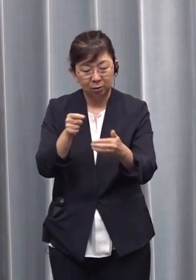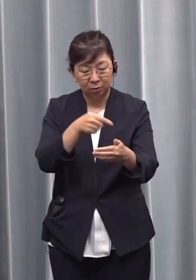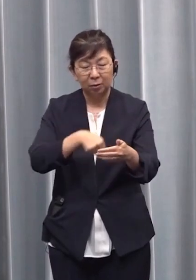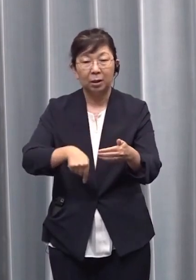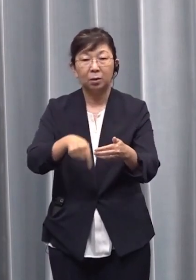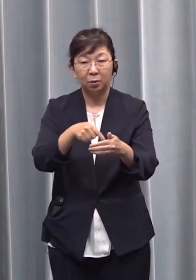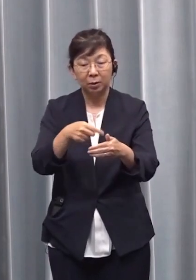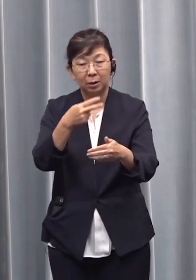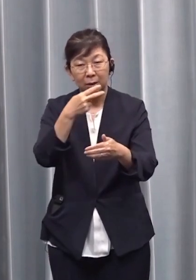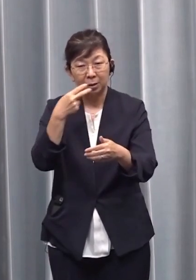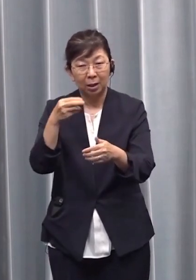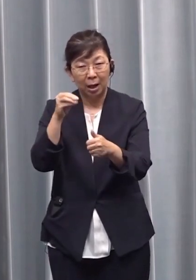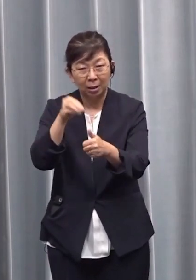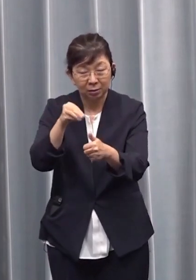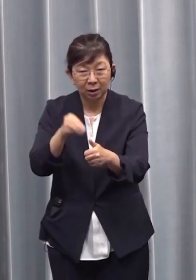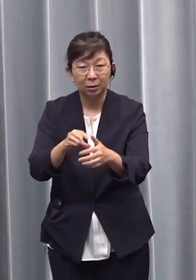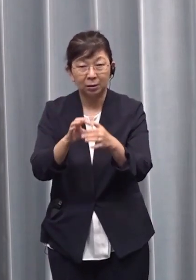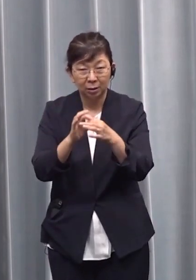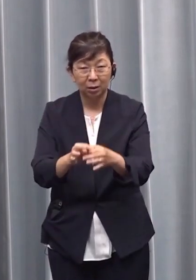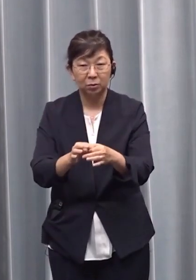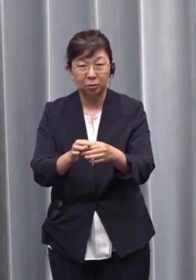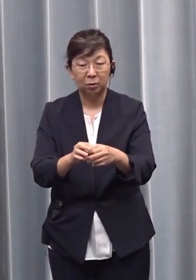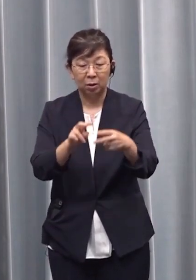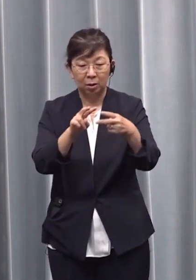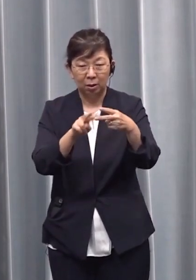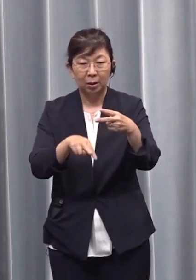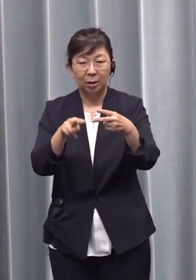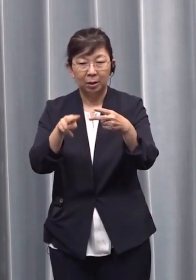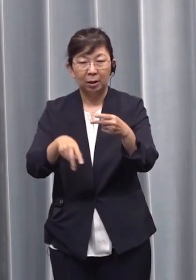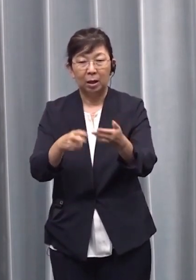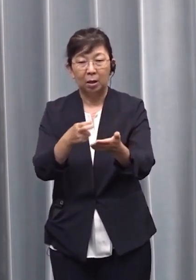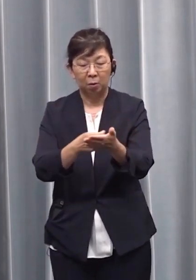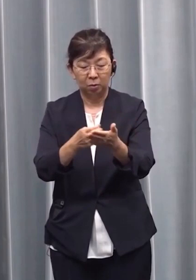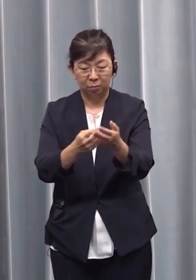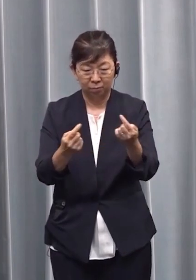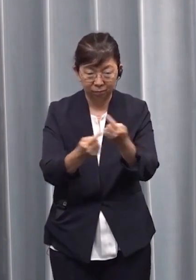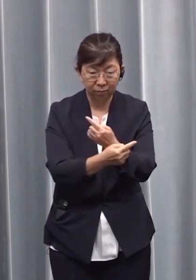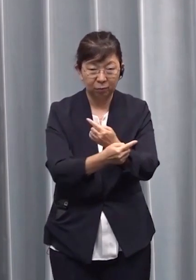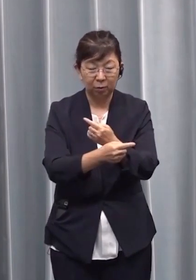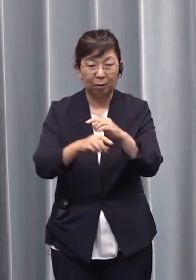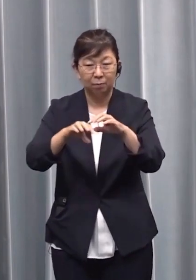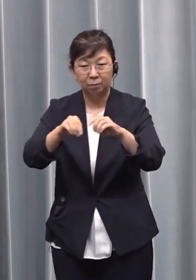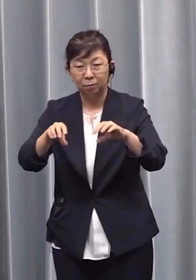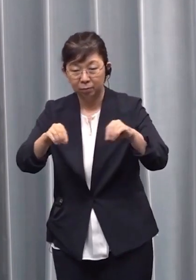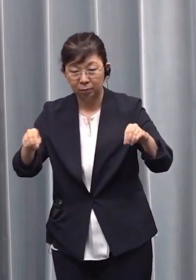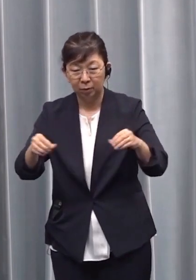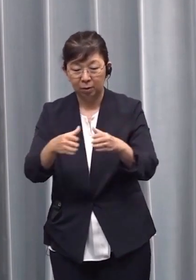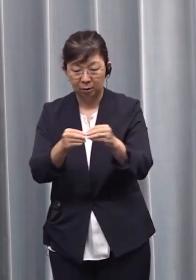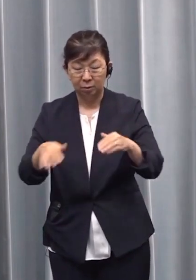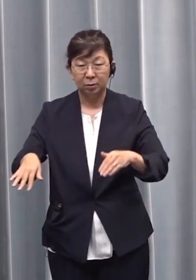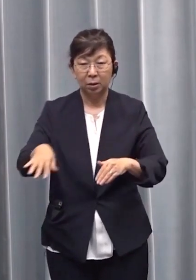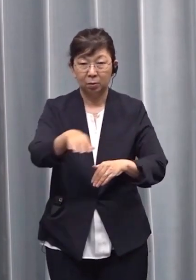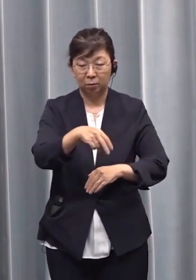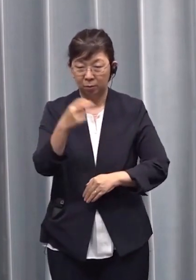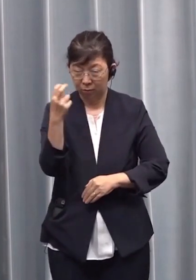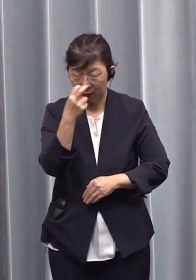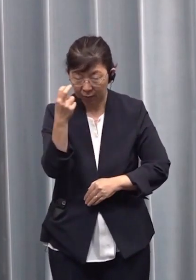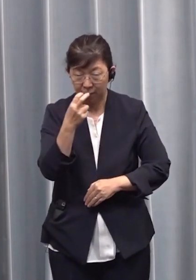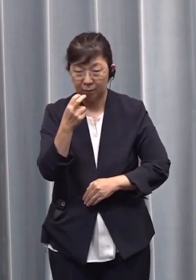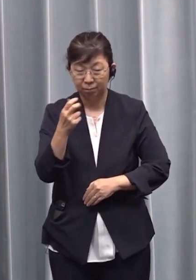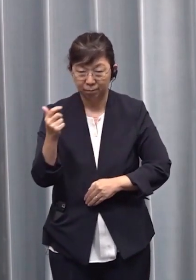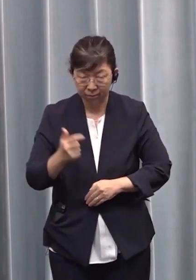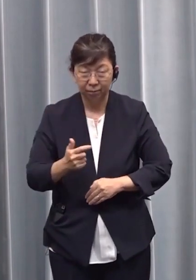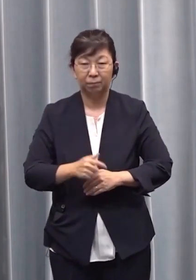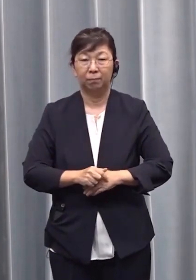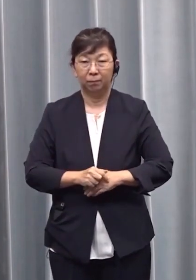に関する改正刑法等の周知や全国での取り締まりの強化、男性男児の